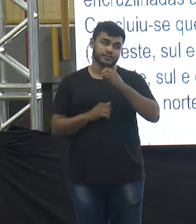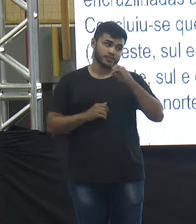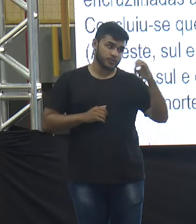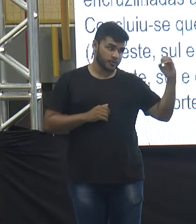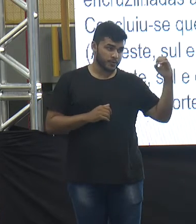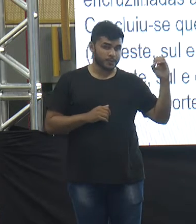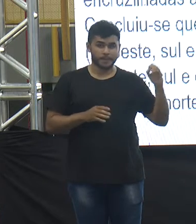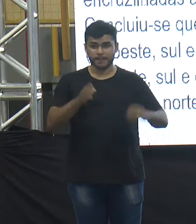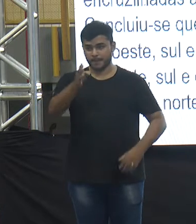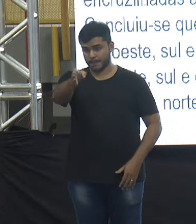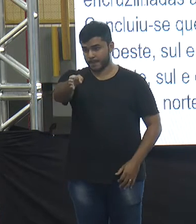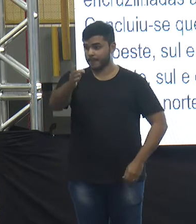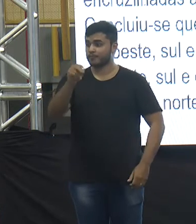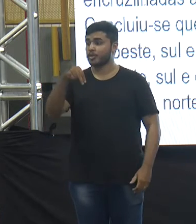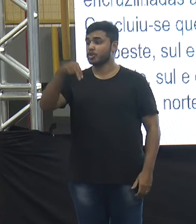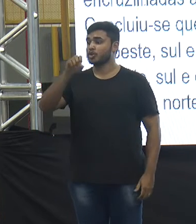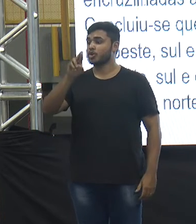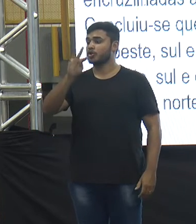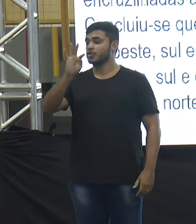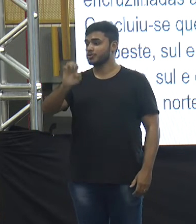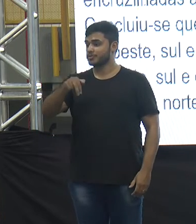oeste, norte, sul.